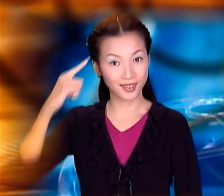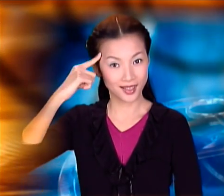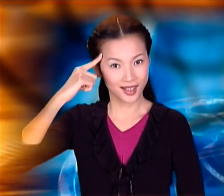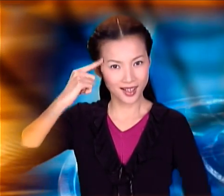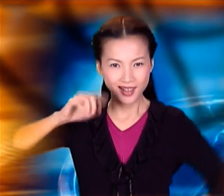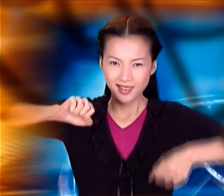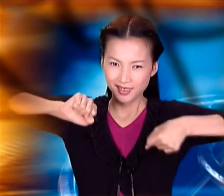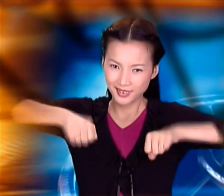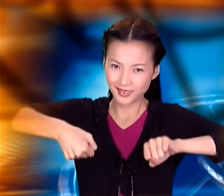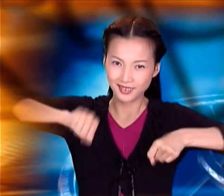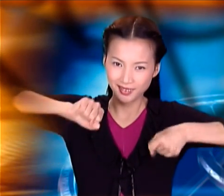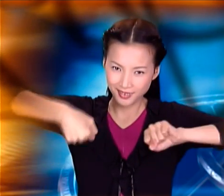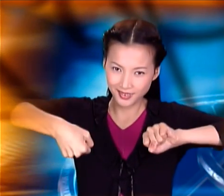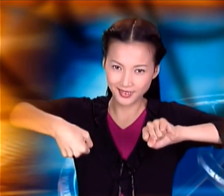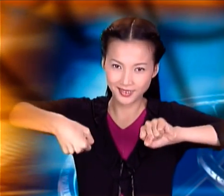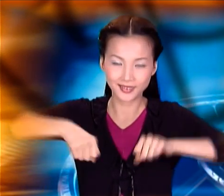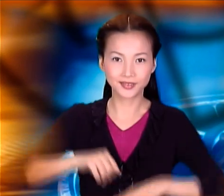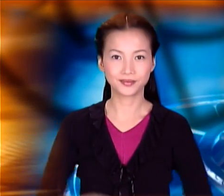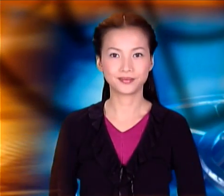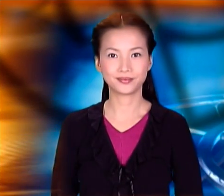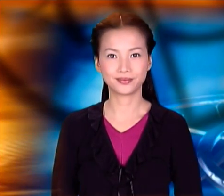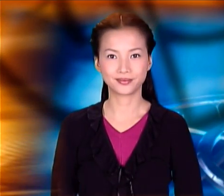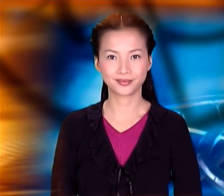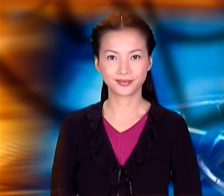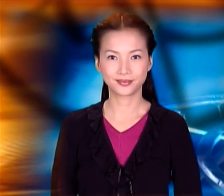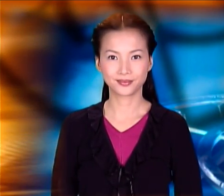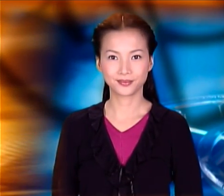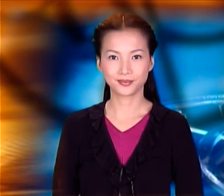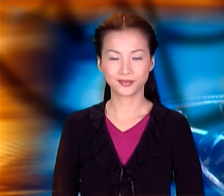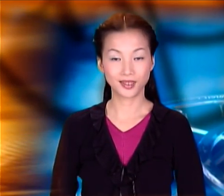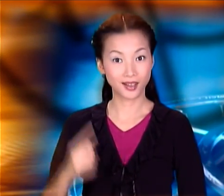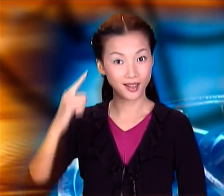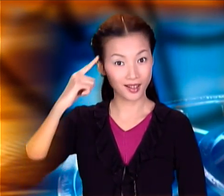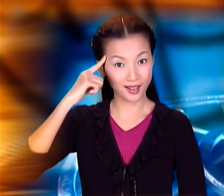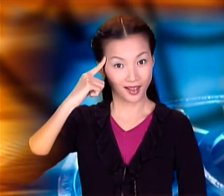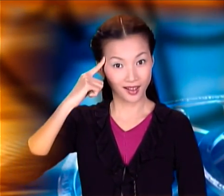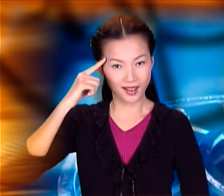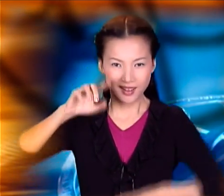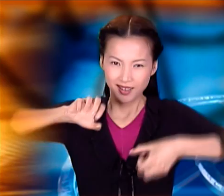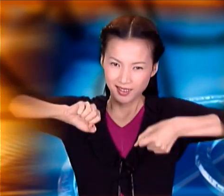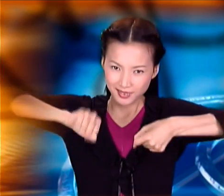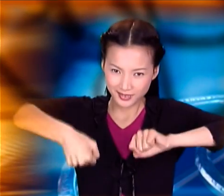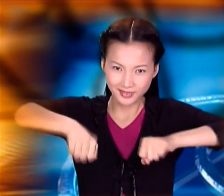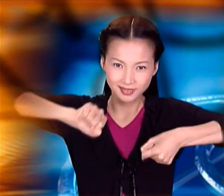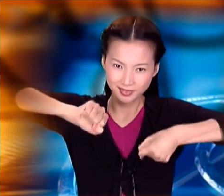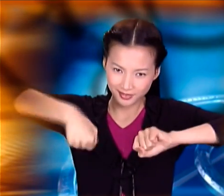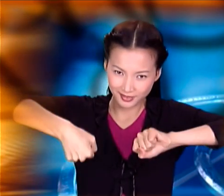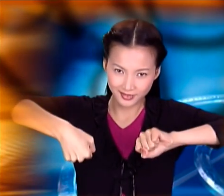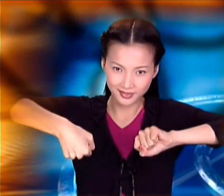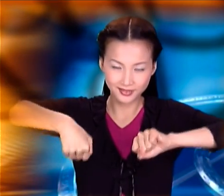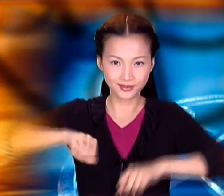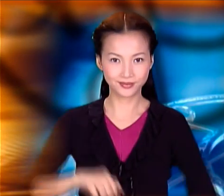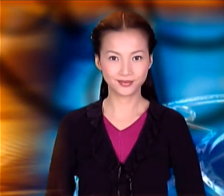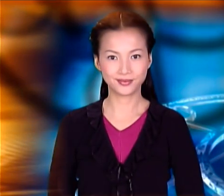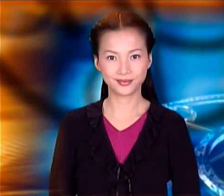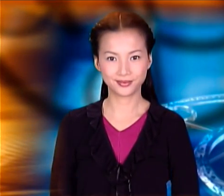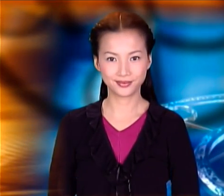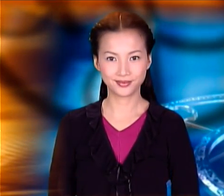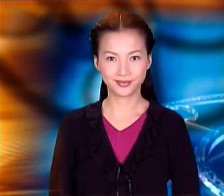绞尽脑汁的手语是要先比一下头部，然后再做出拧毛巾的样子就可以了，是不是